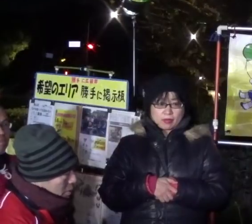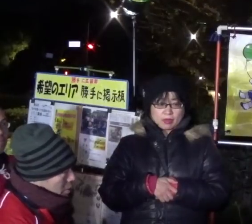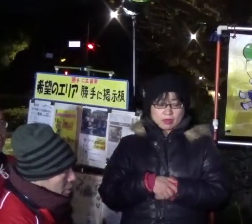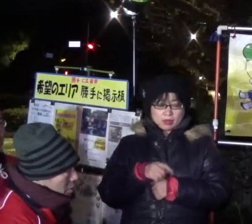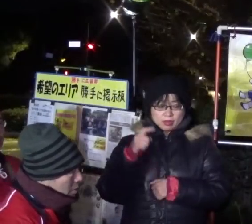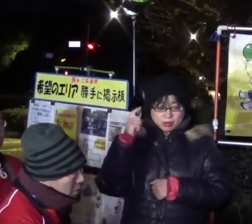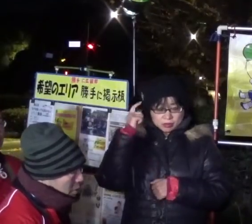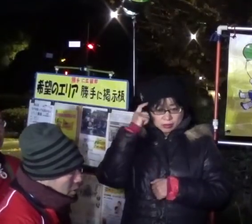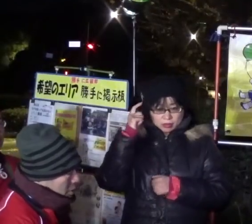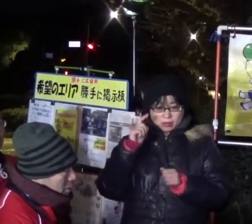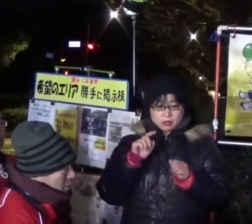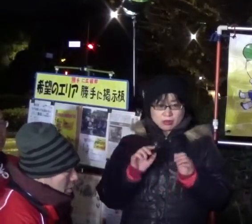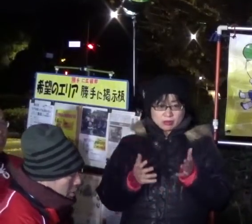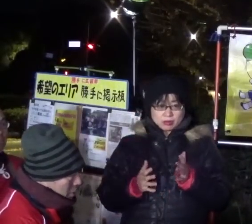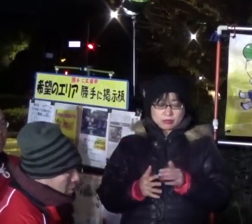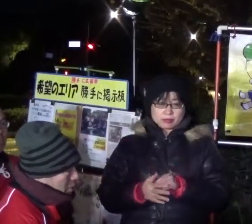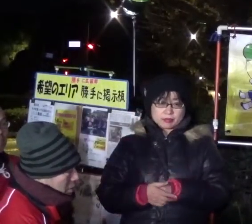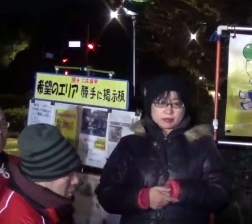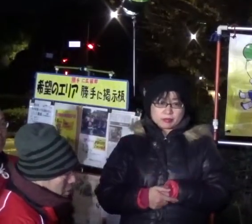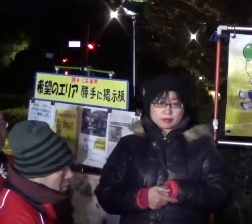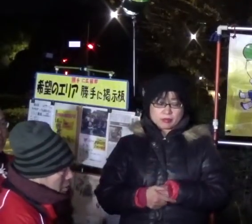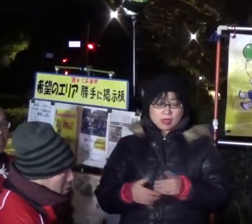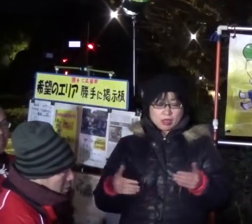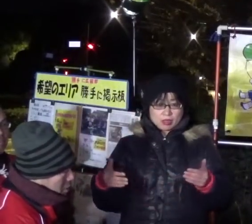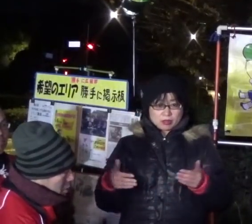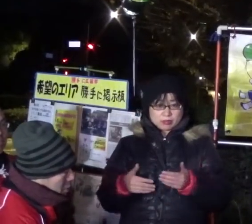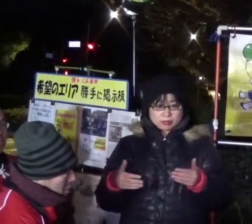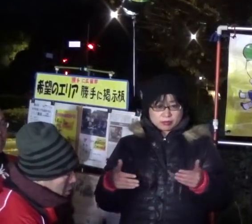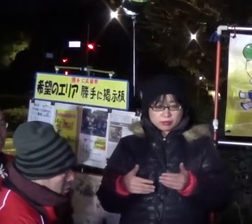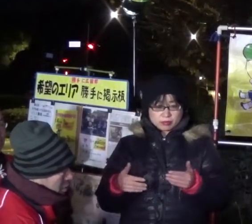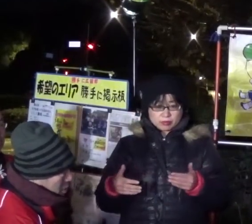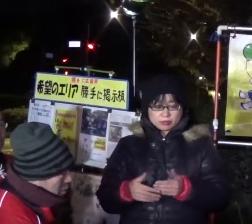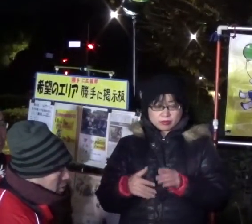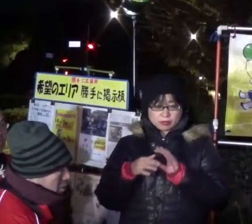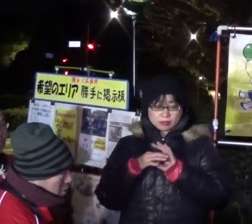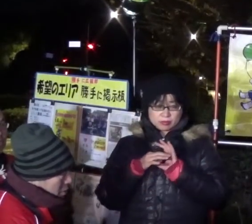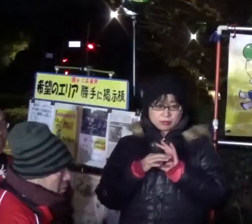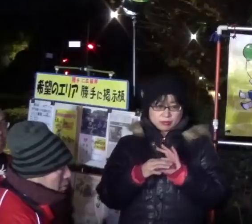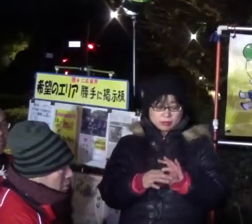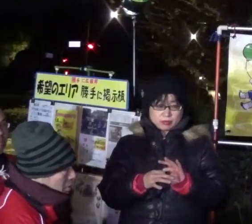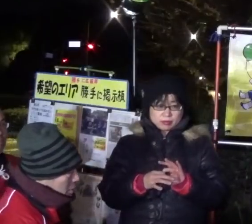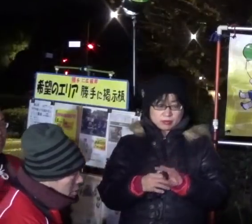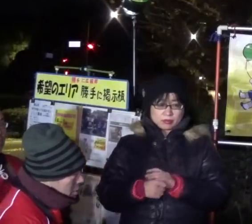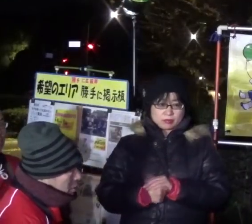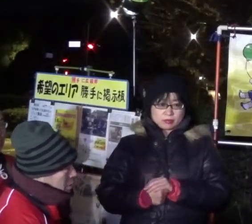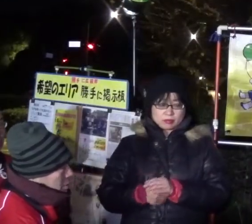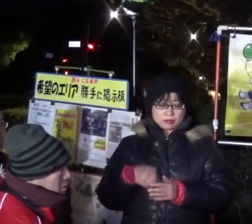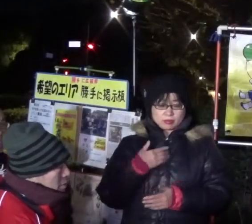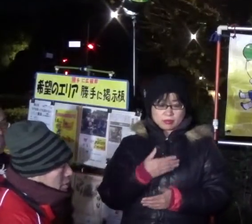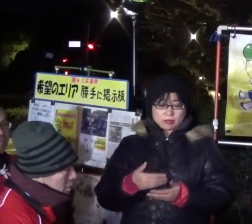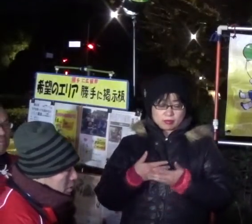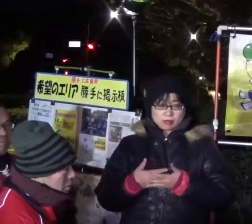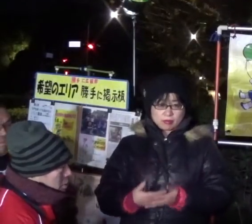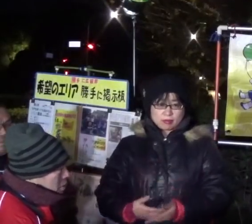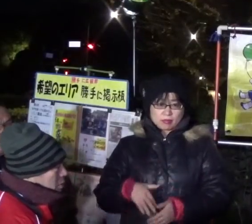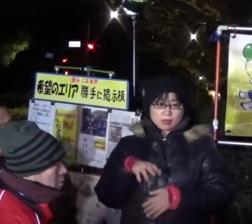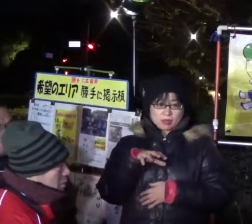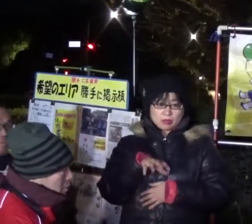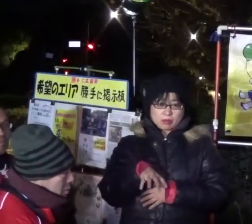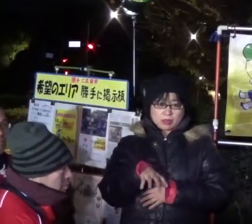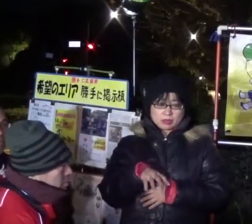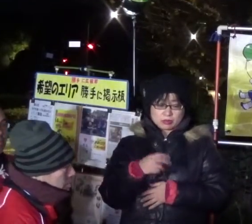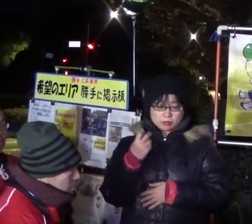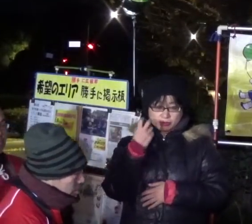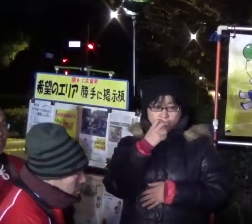考えないほど働かされて、落ち着く場所を